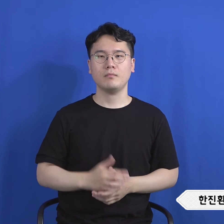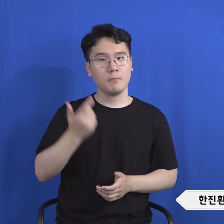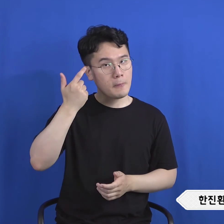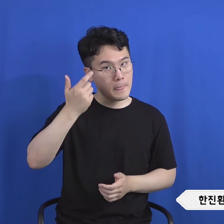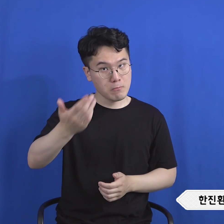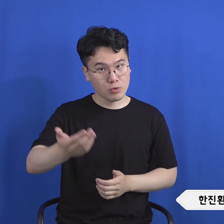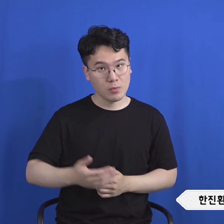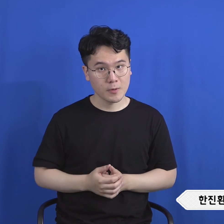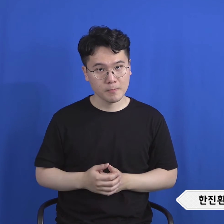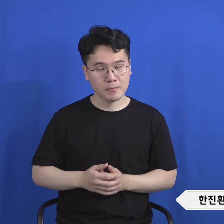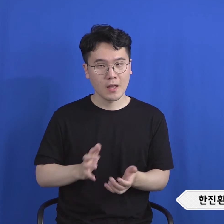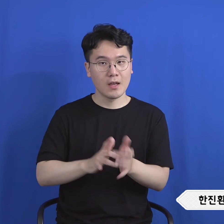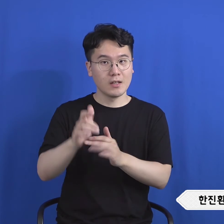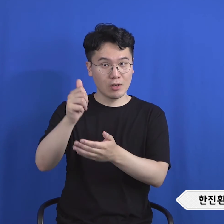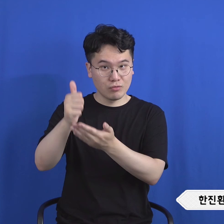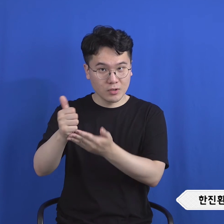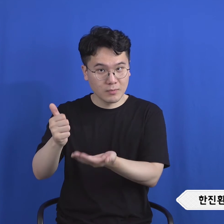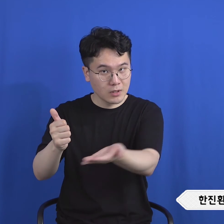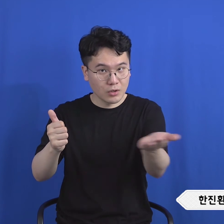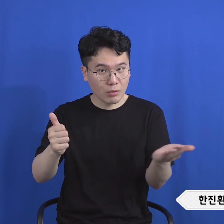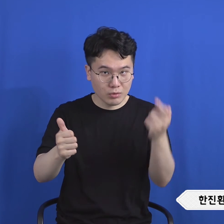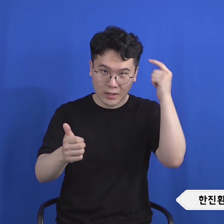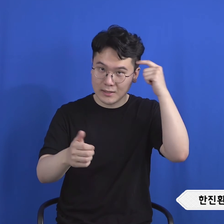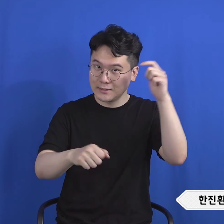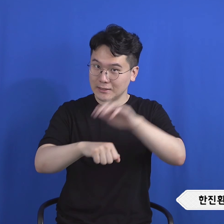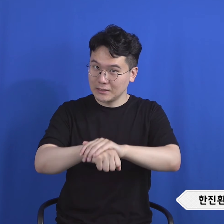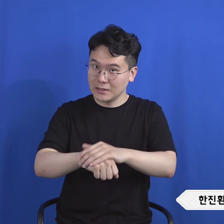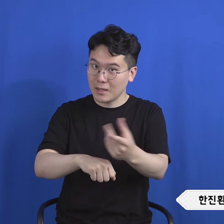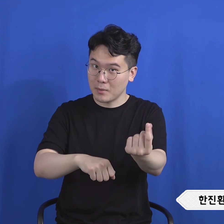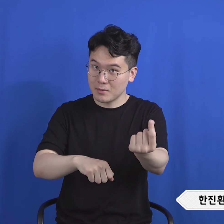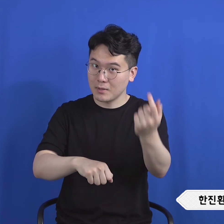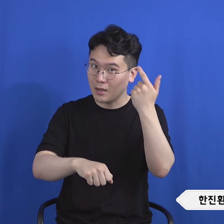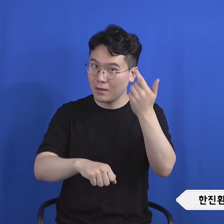물어볼까요? 예수님이 여러분의 지혜가 되십니까?